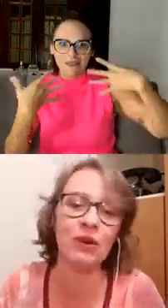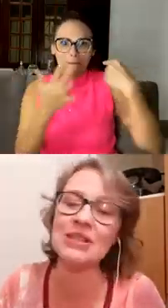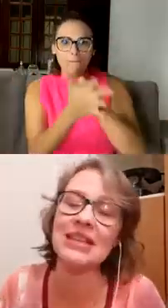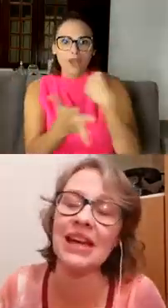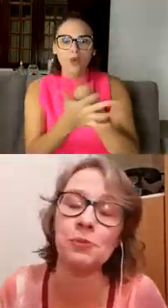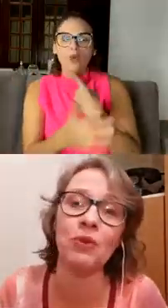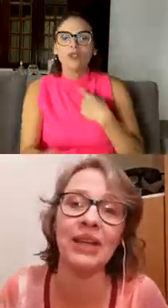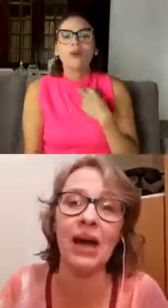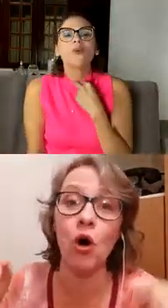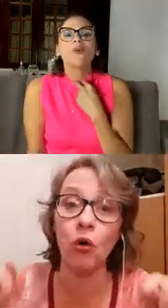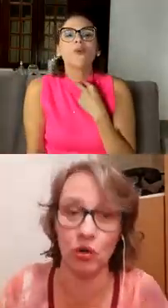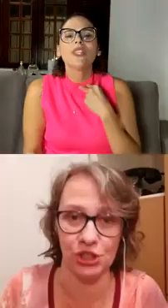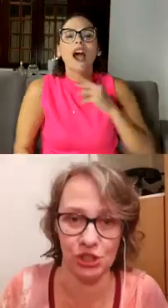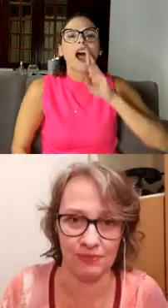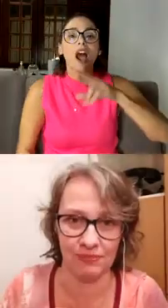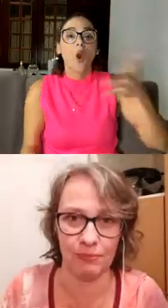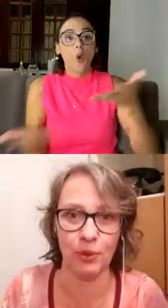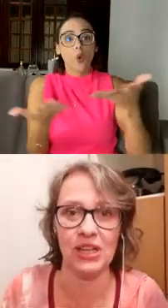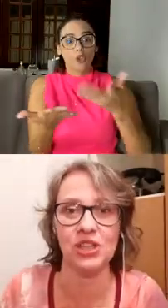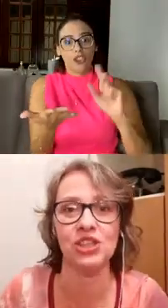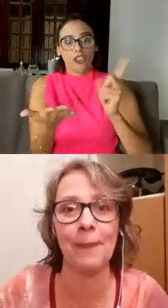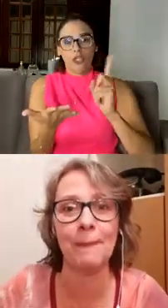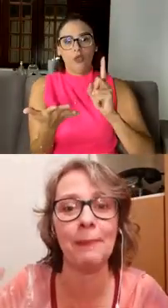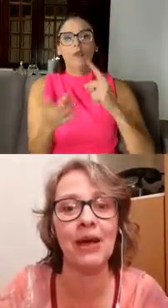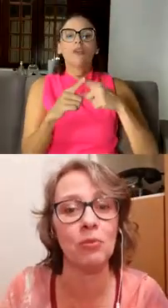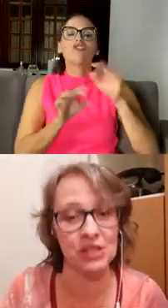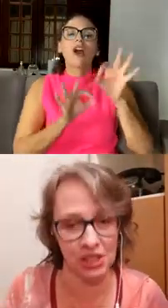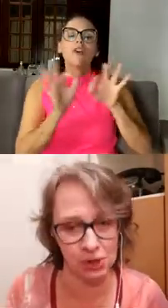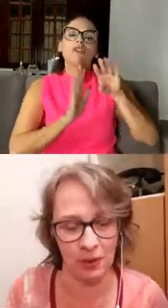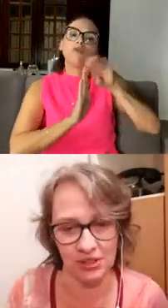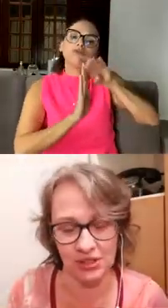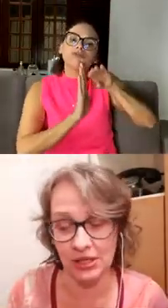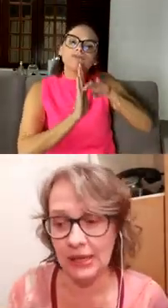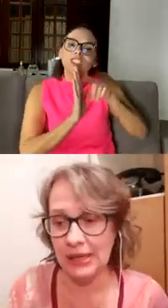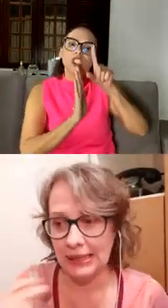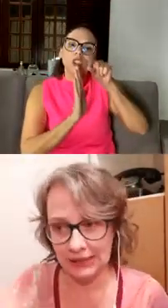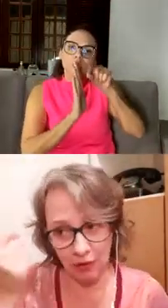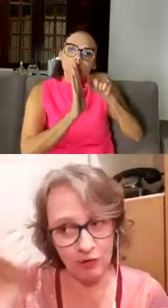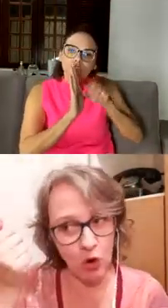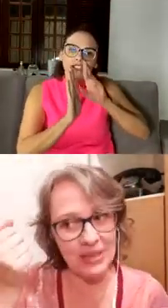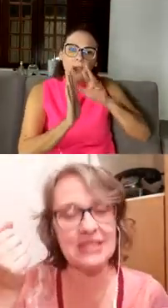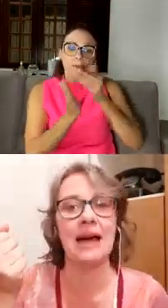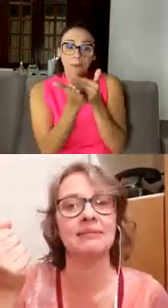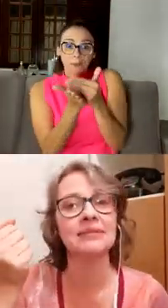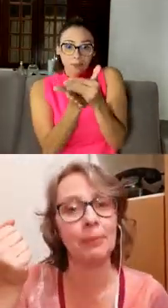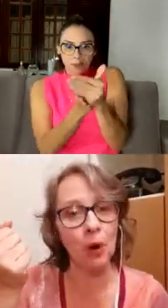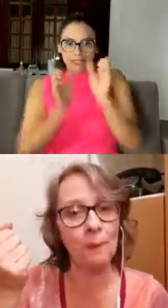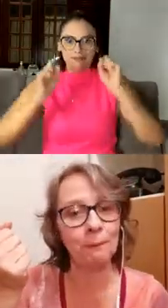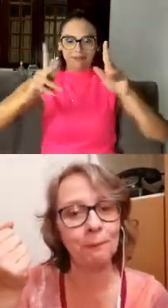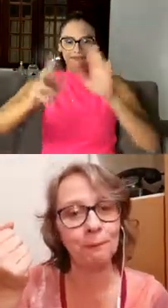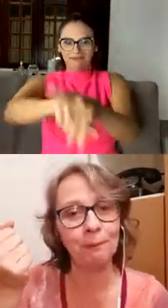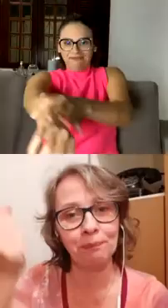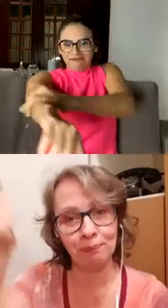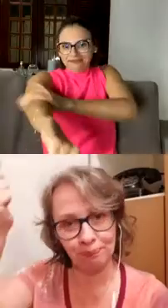vai conseguir responder hoje, porque a gente já preparou umas respostas. Então eu vou começar, tá bom?